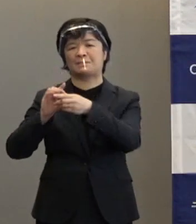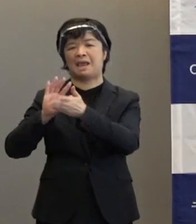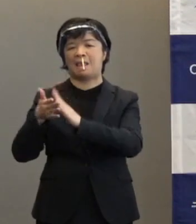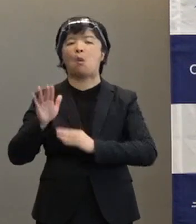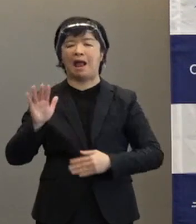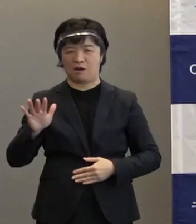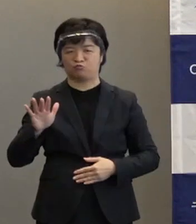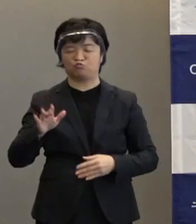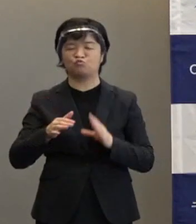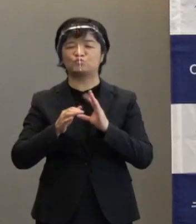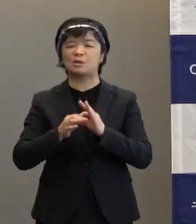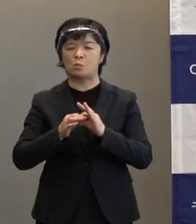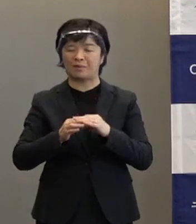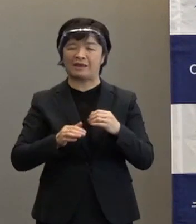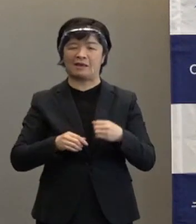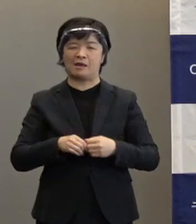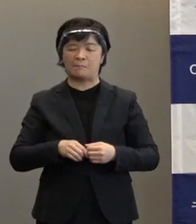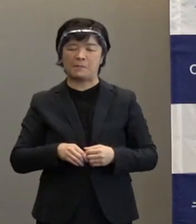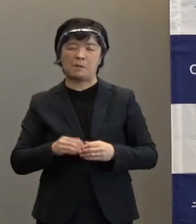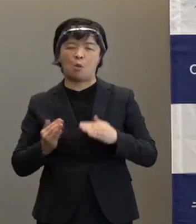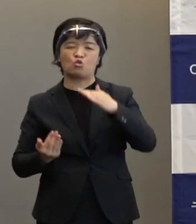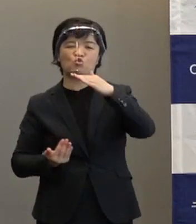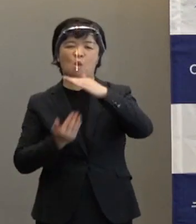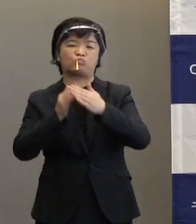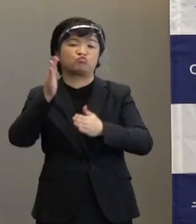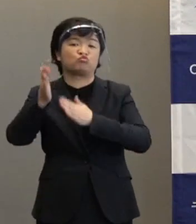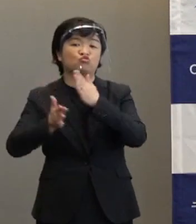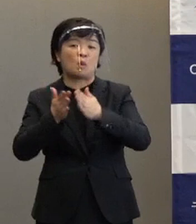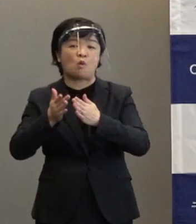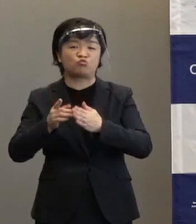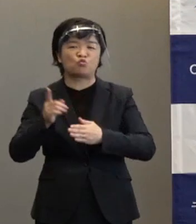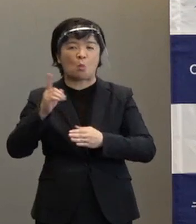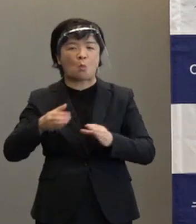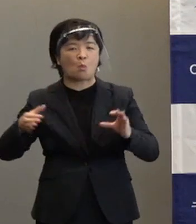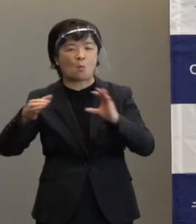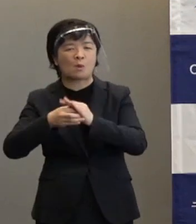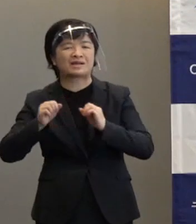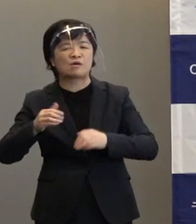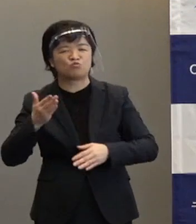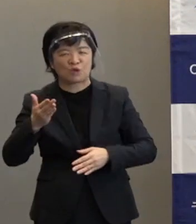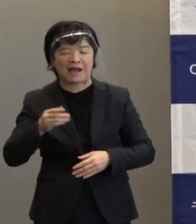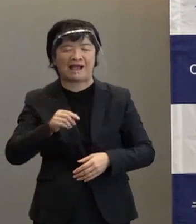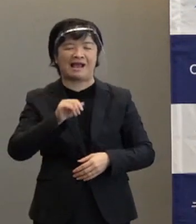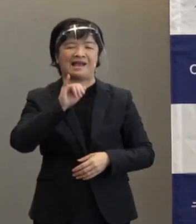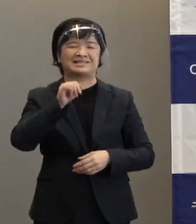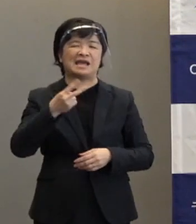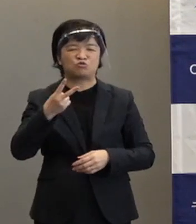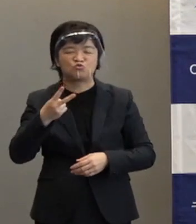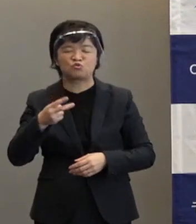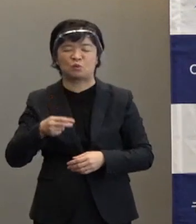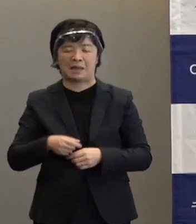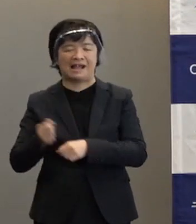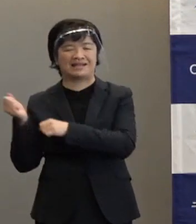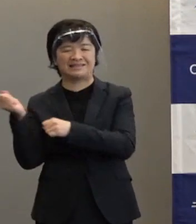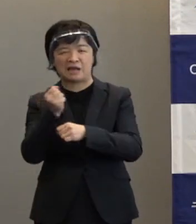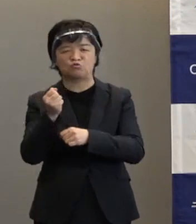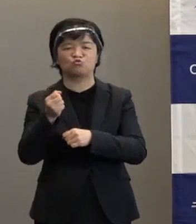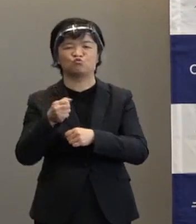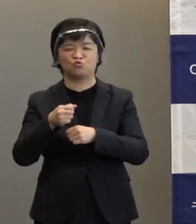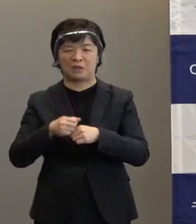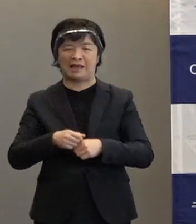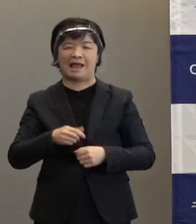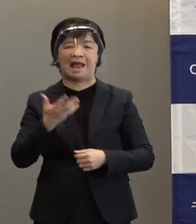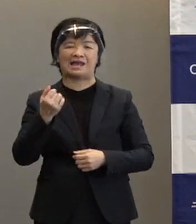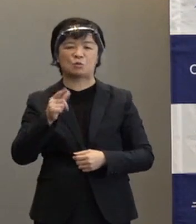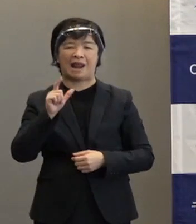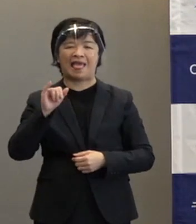盤を整備していくか、我々トップスポーツと今連携をしてきているのは、ジェフであったりジェッツであったりマリーンズ、さまざまレイスとかも連